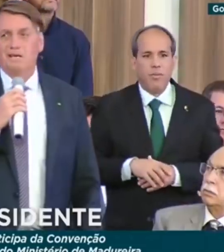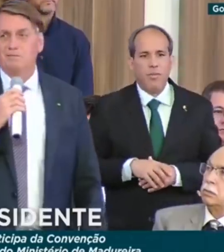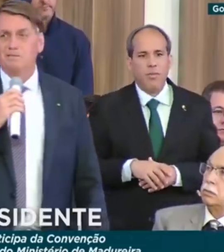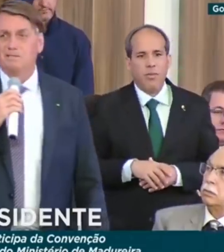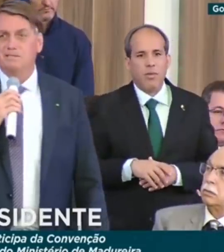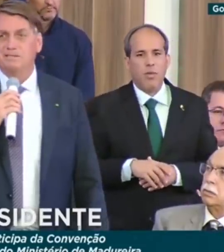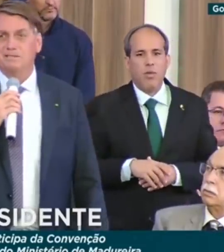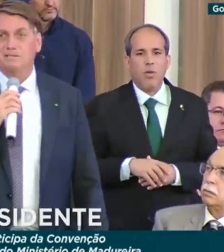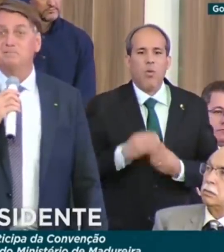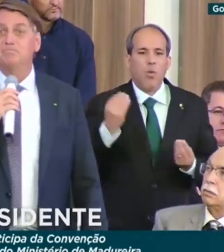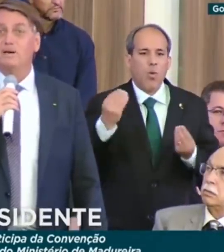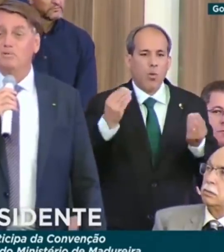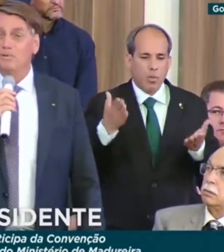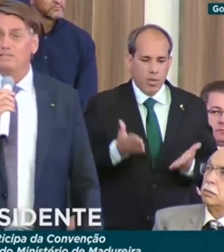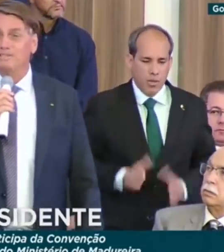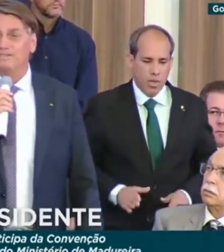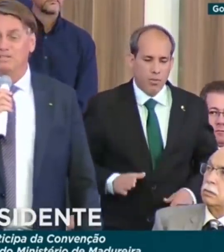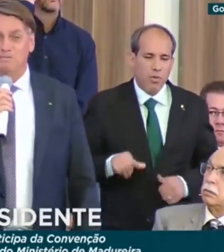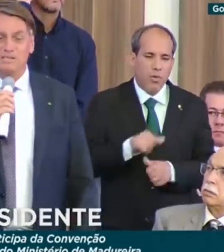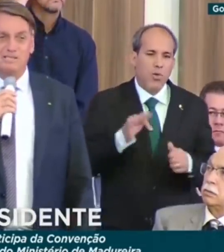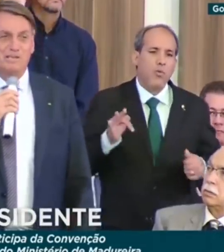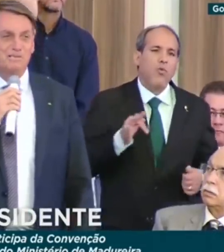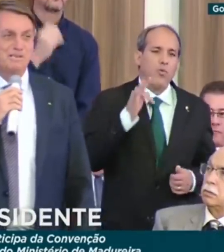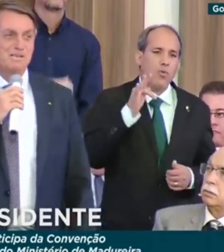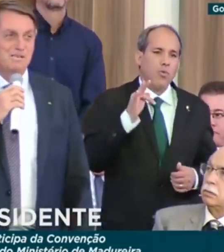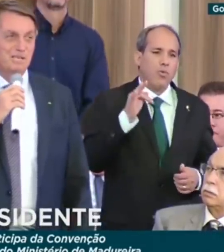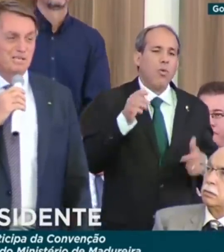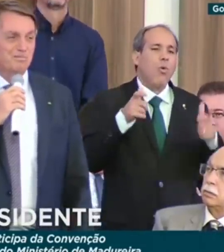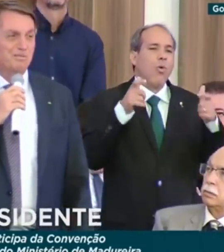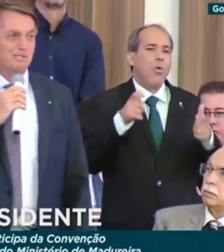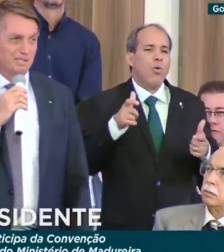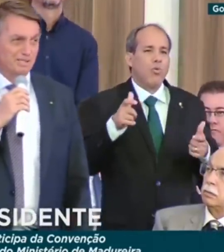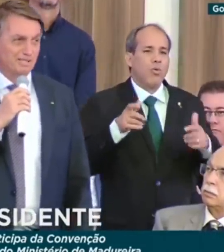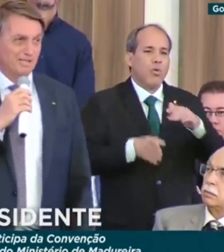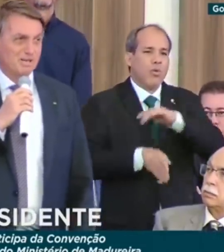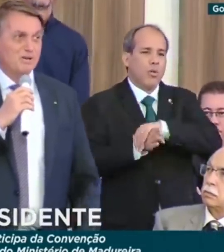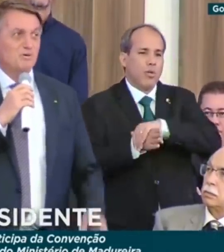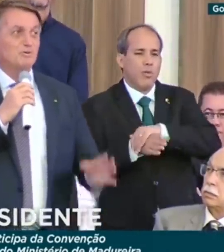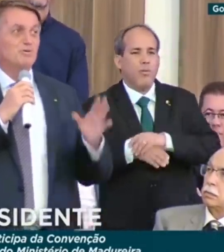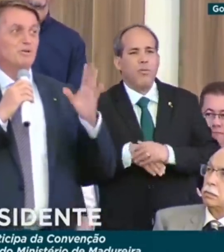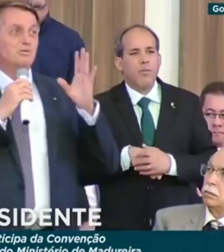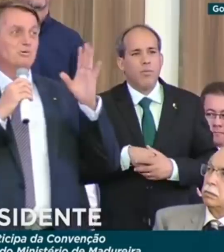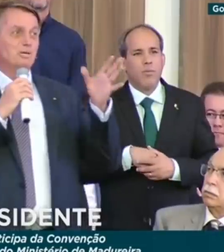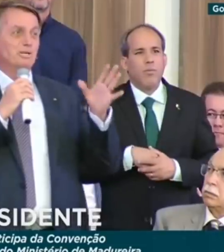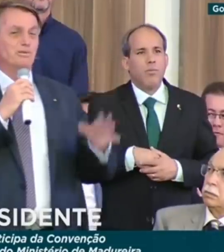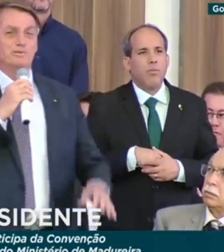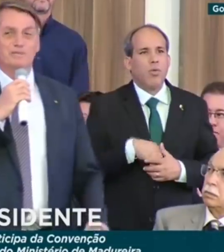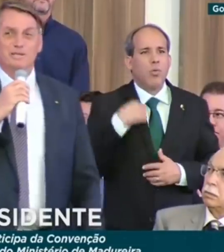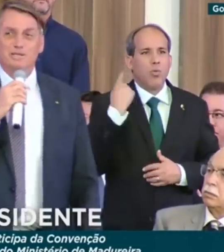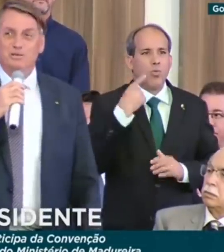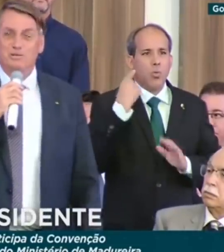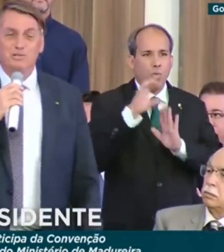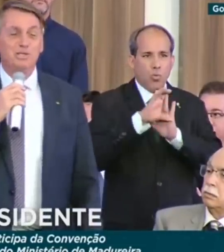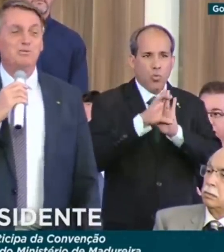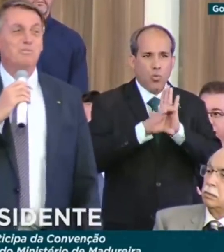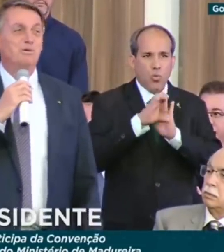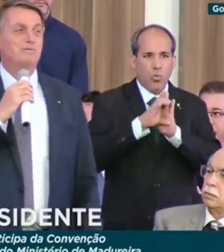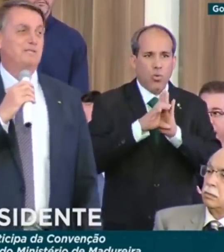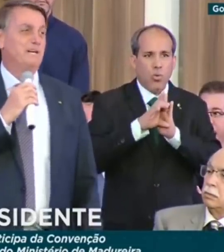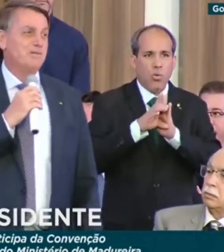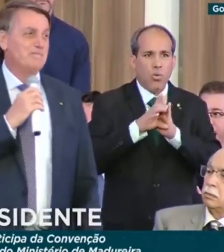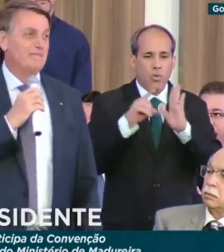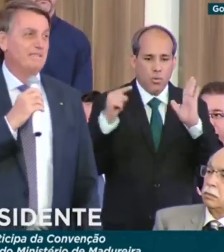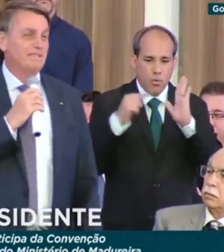onde viemos e para onde, em especial, queremos ir. O nosso currículo, no dia do